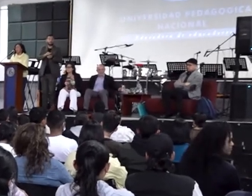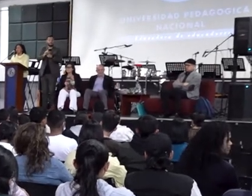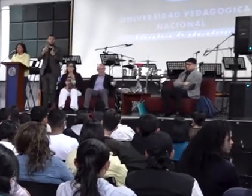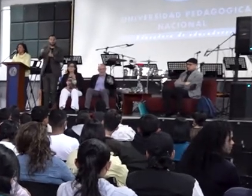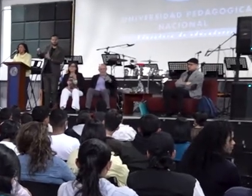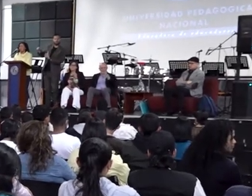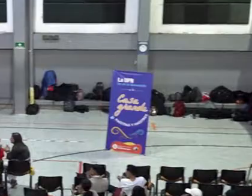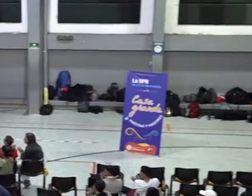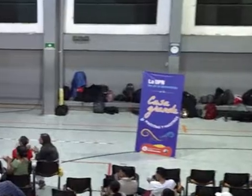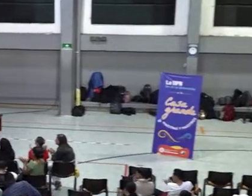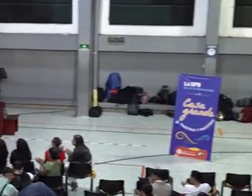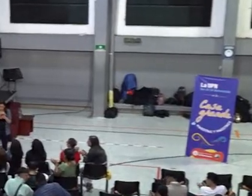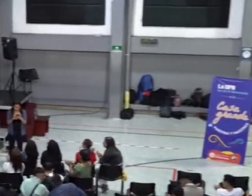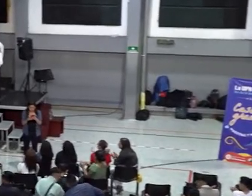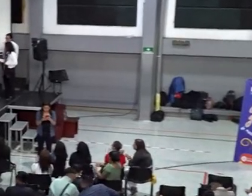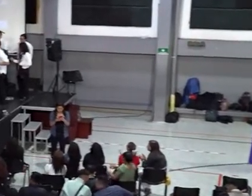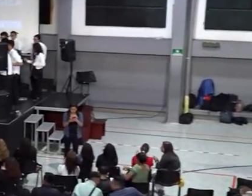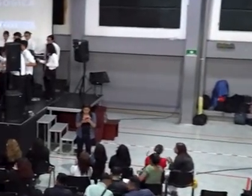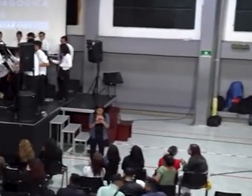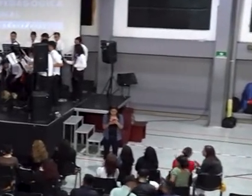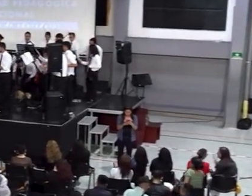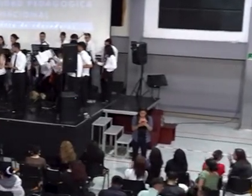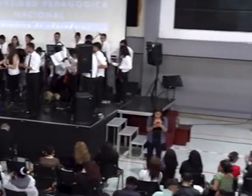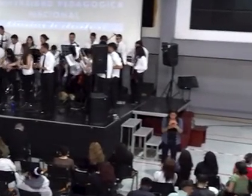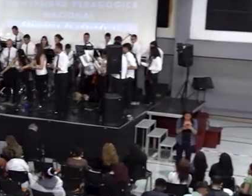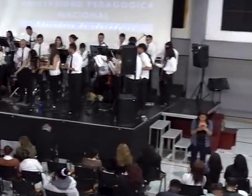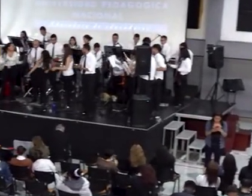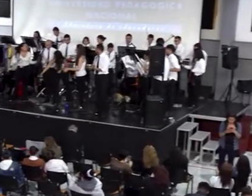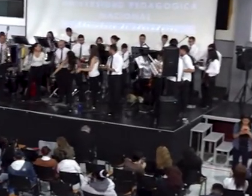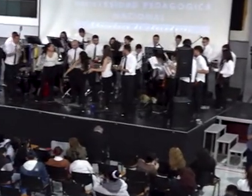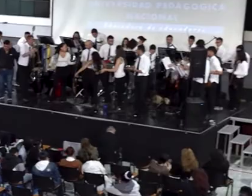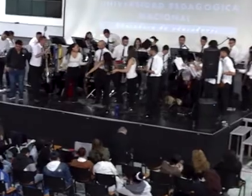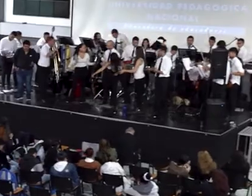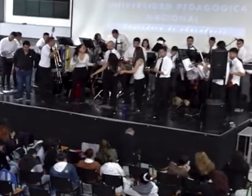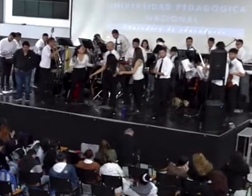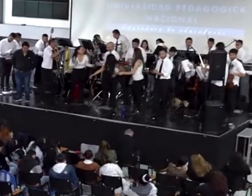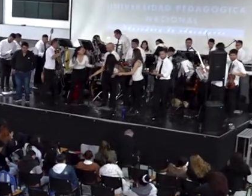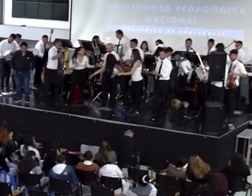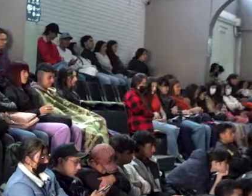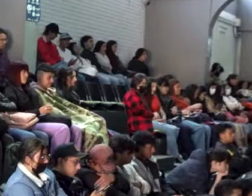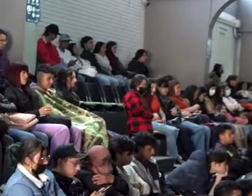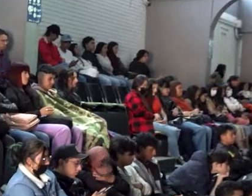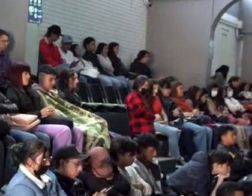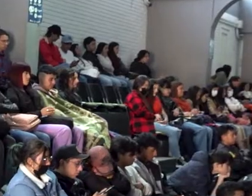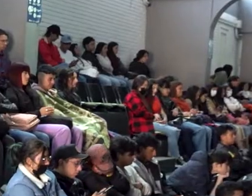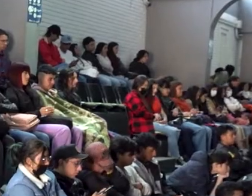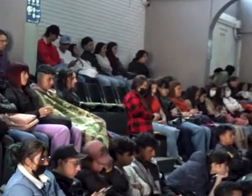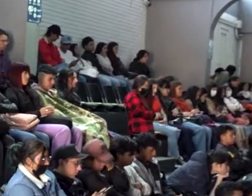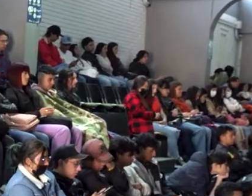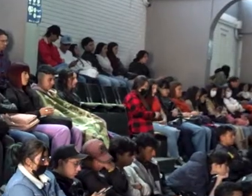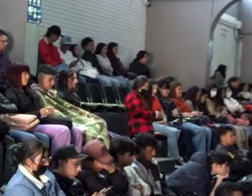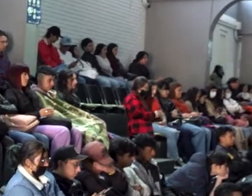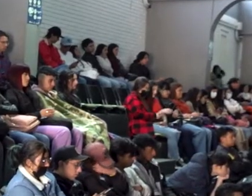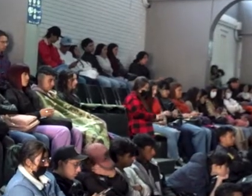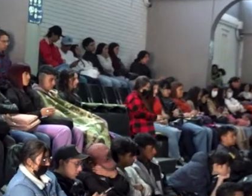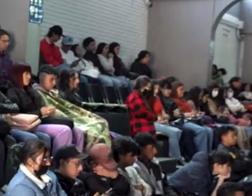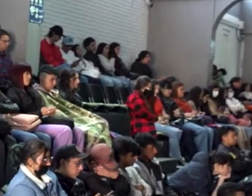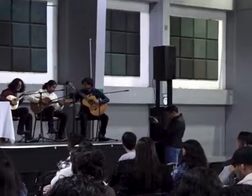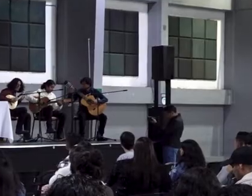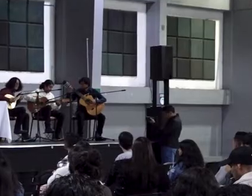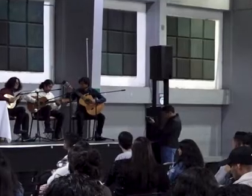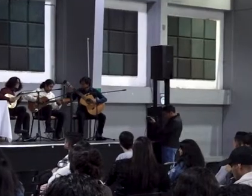Bueno, considero que estamos viviendo la universidad de una forma distinta. Creo que se han abierto escenarios y espacios de diálogo que son